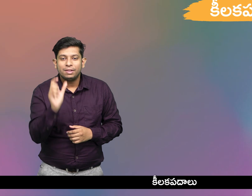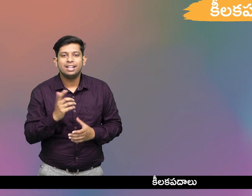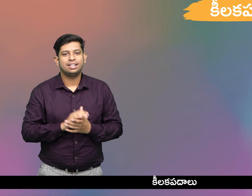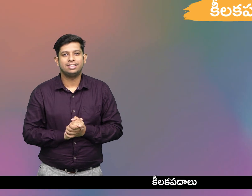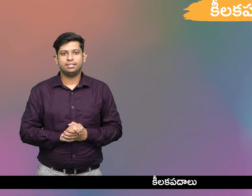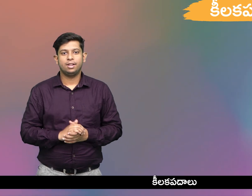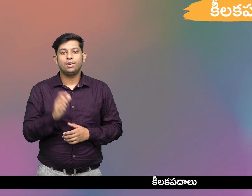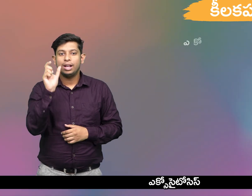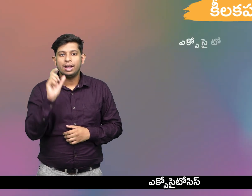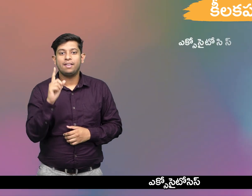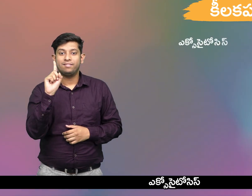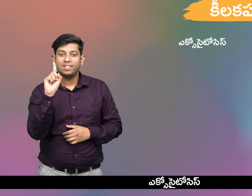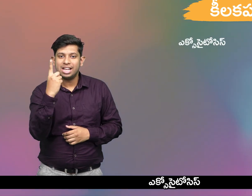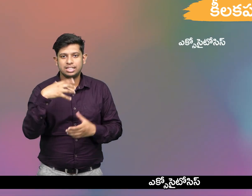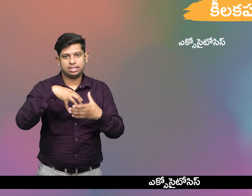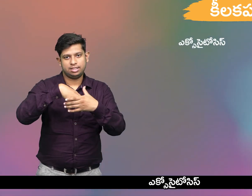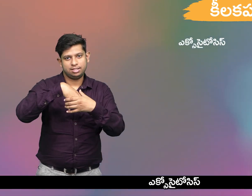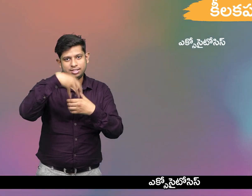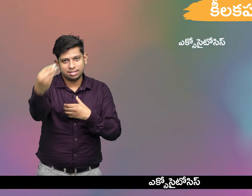పదాలు: ఎక్సోసైటోసిస్,